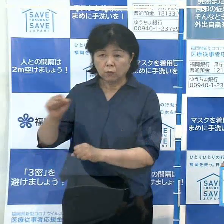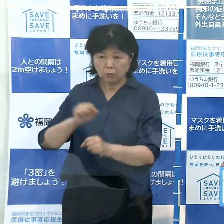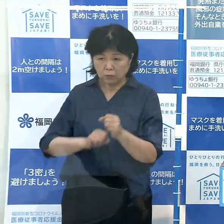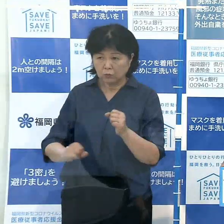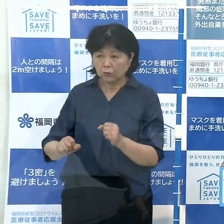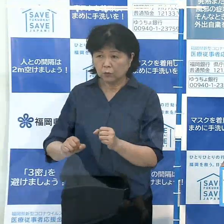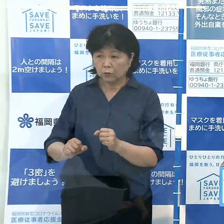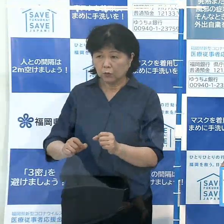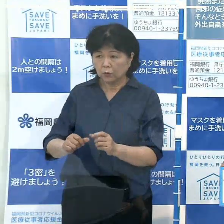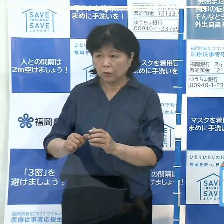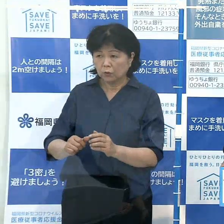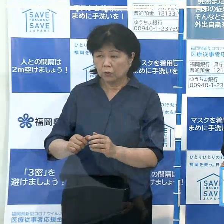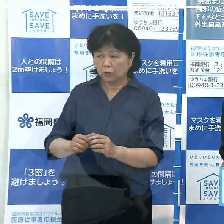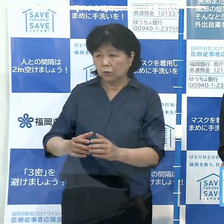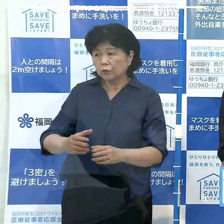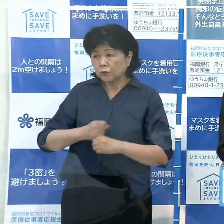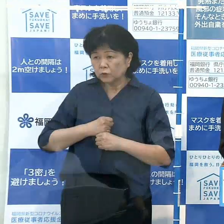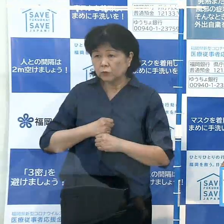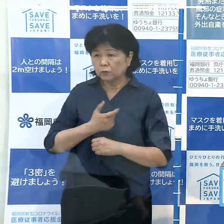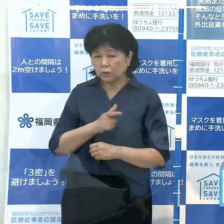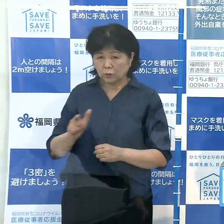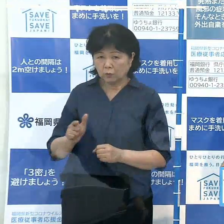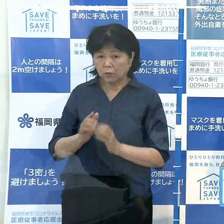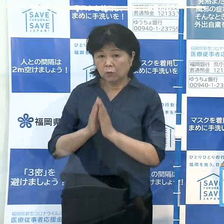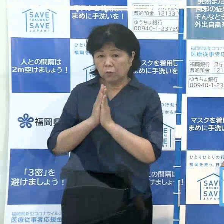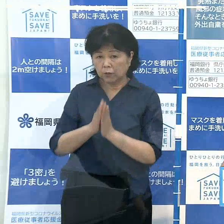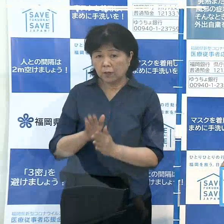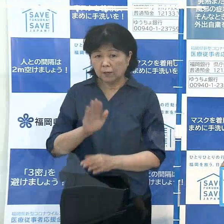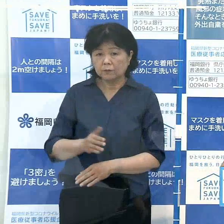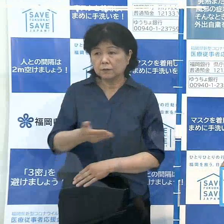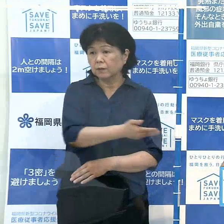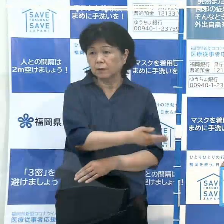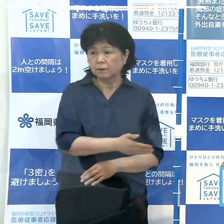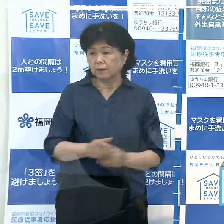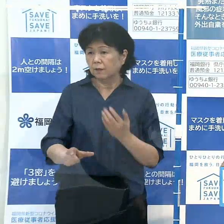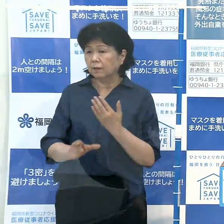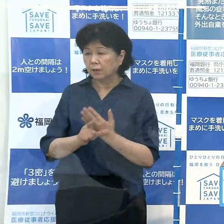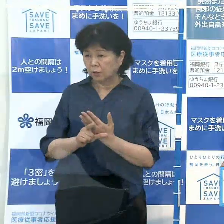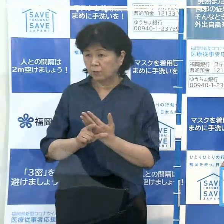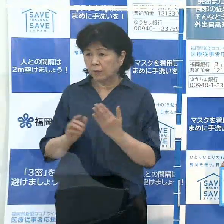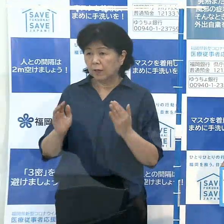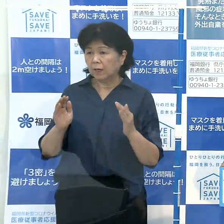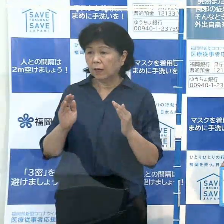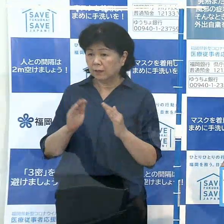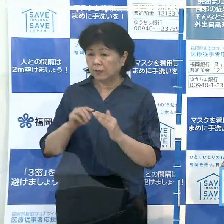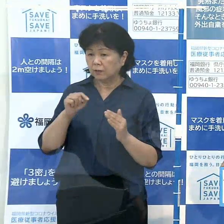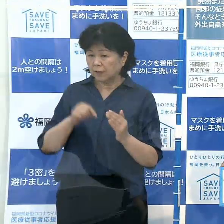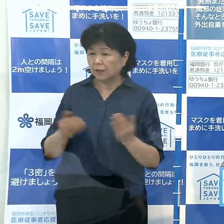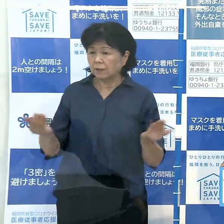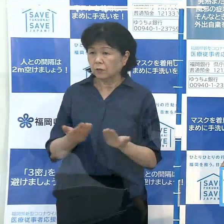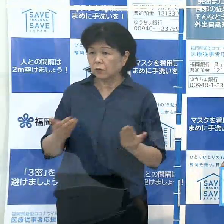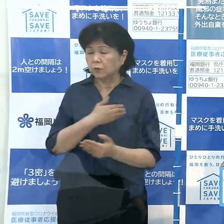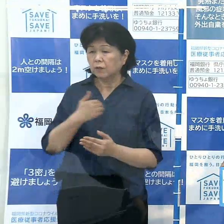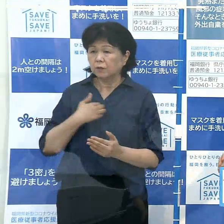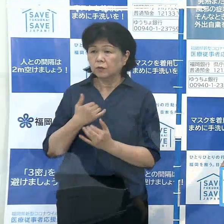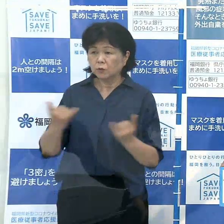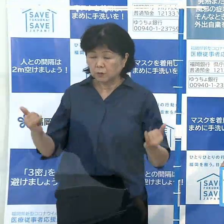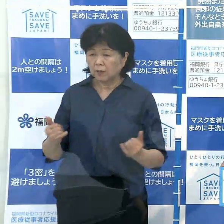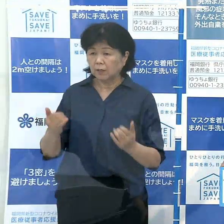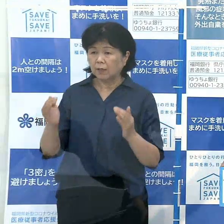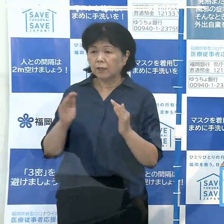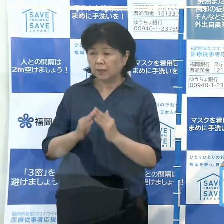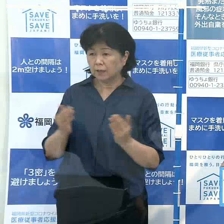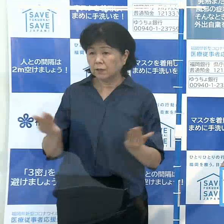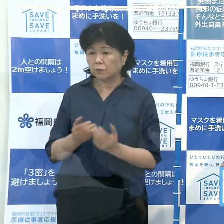何か指示とか要請とかは出してはいらっしゃらない。 例えばあの在宅勤務とかやれるところやっていくとかね、それは続けて